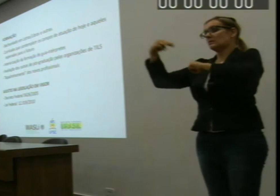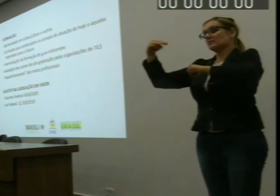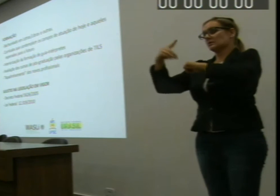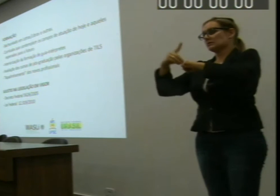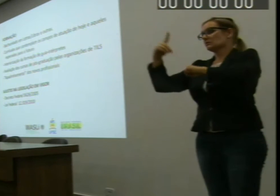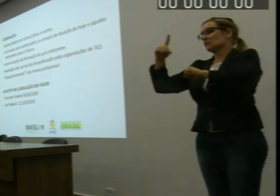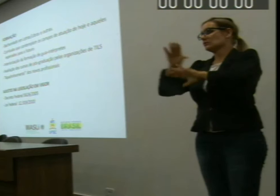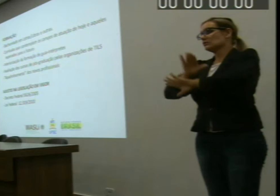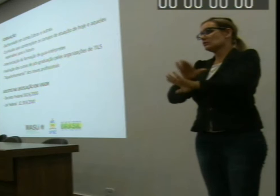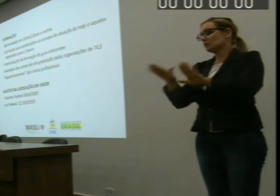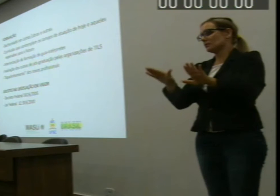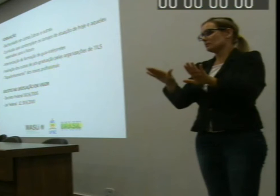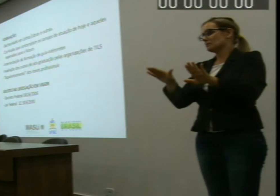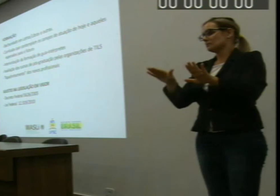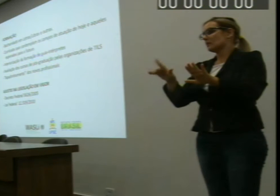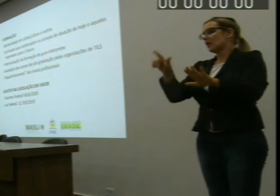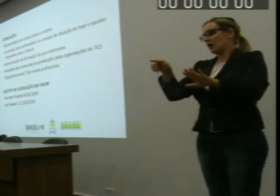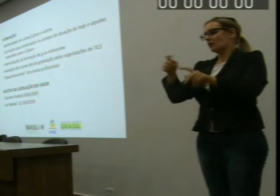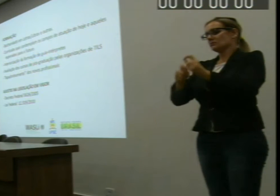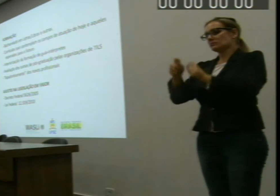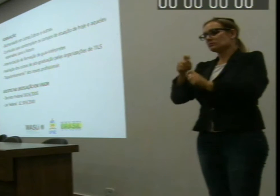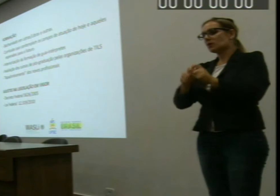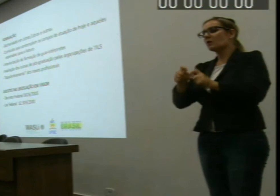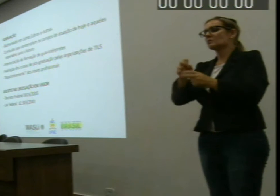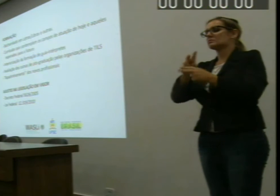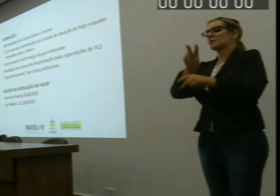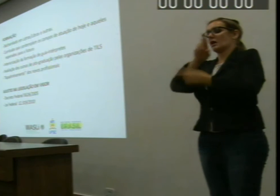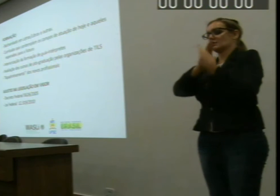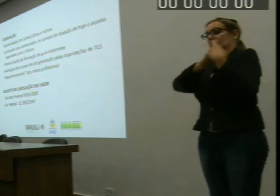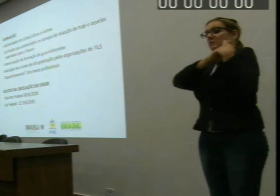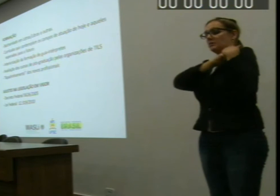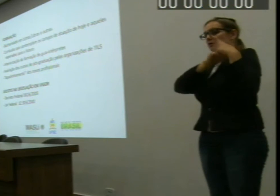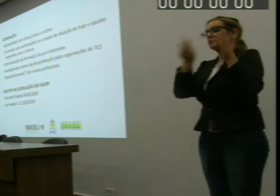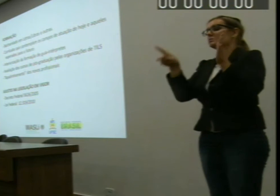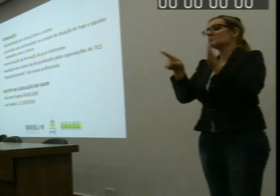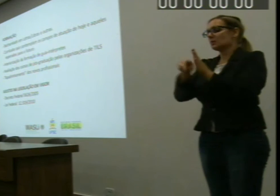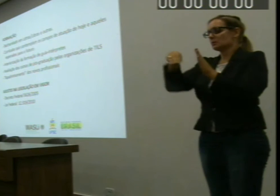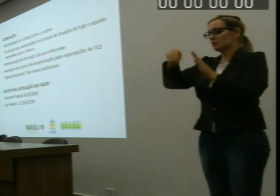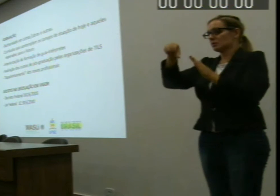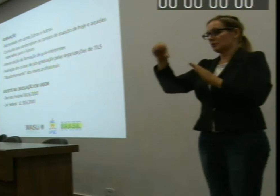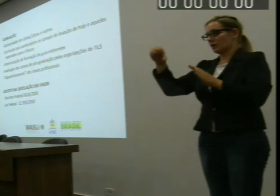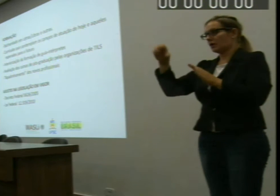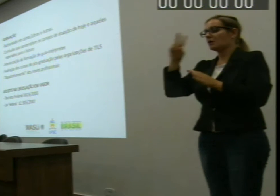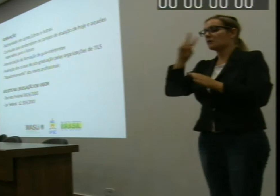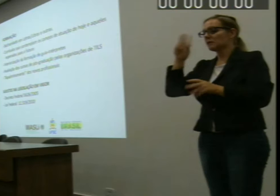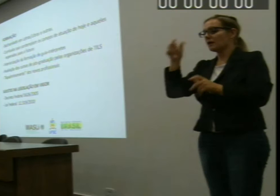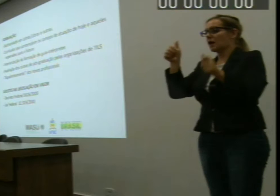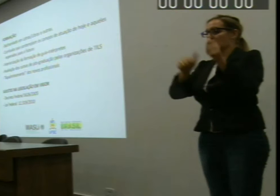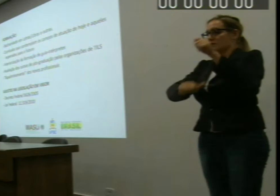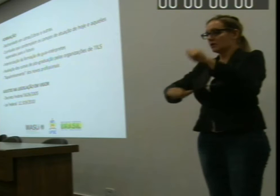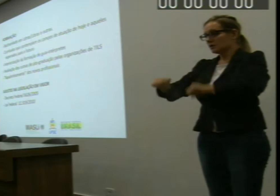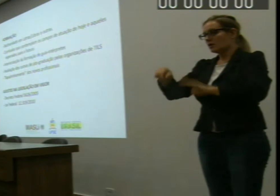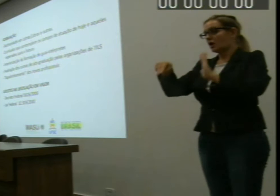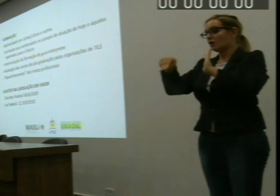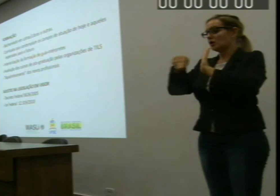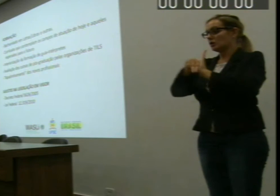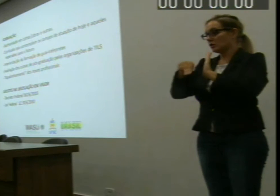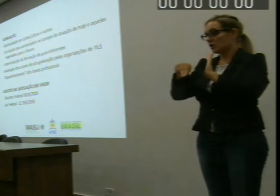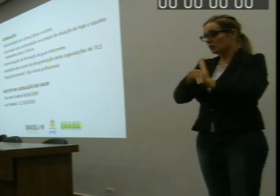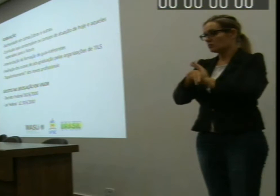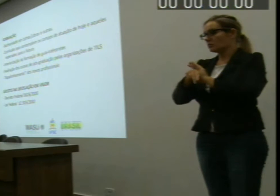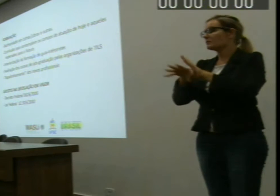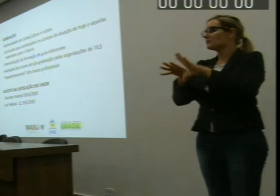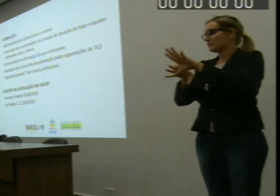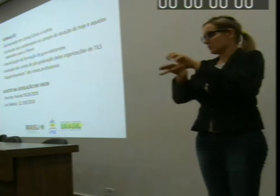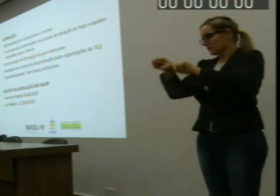E doutorados aí isso ele controla isso ele dá nota inclusive né Vocês sabem que que graduação tem nota de um a